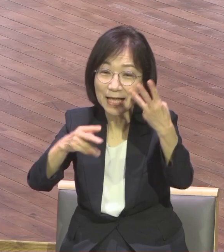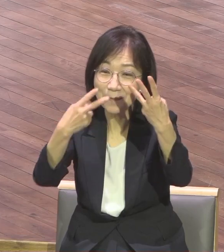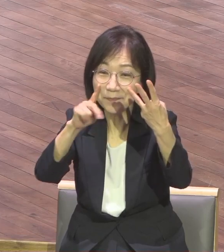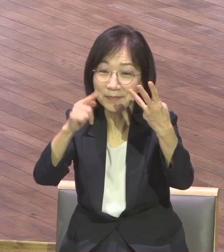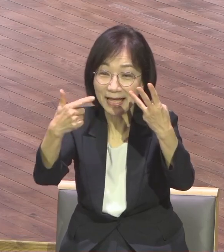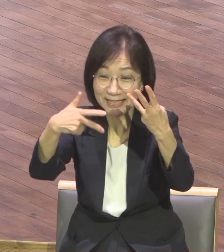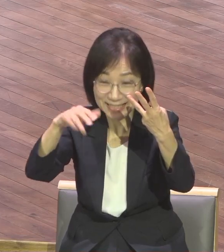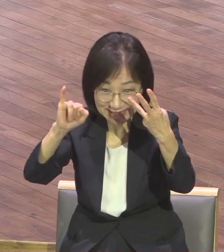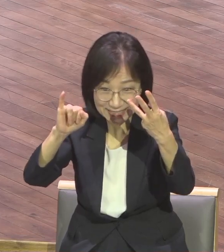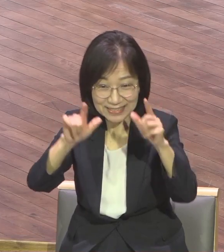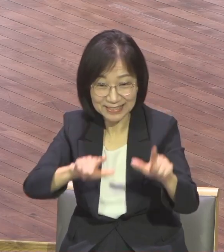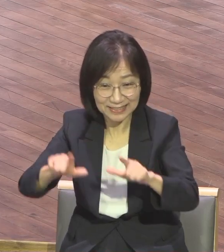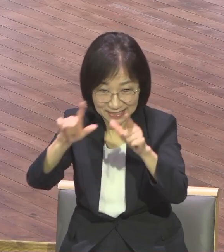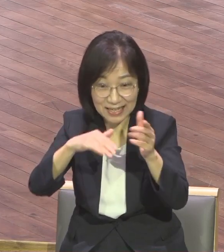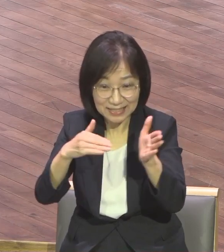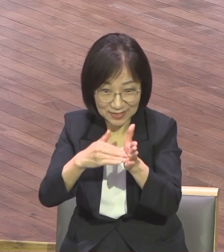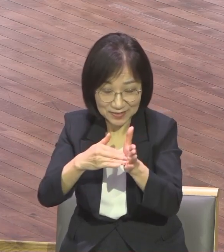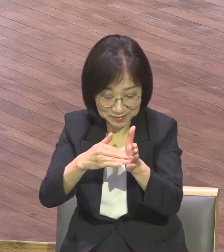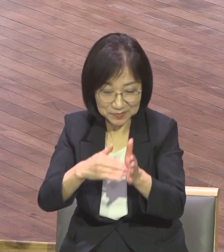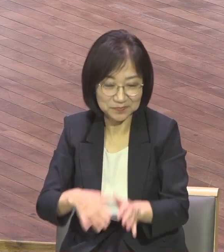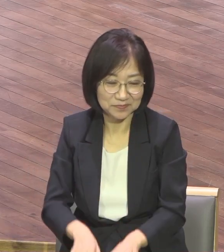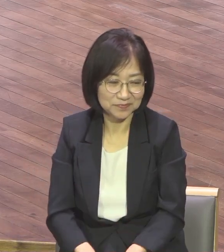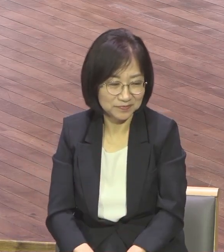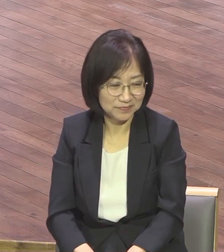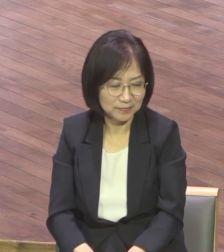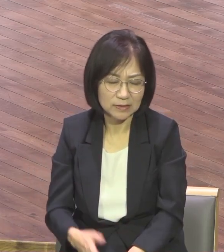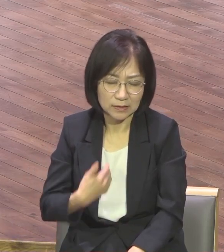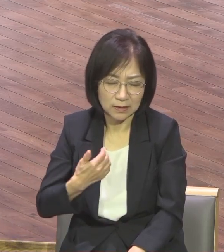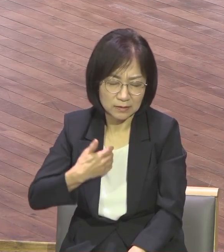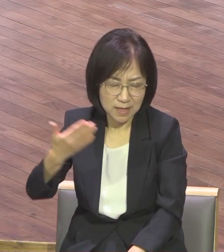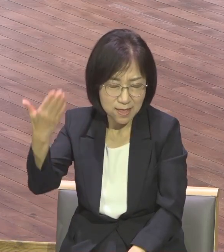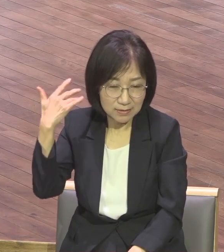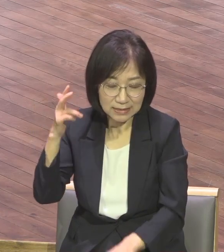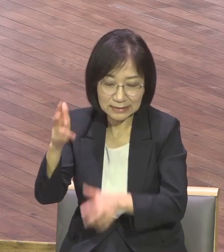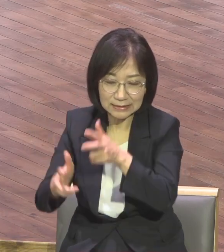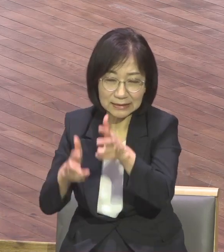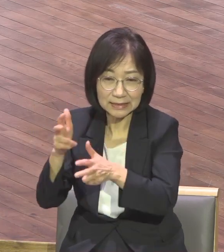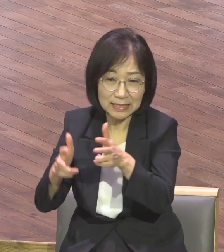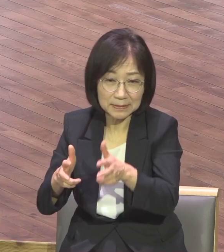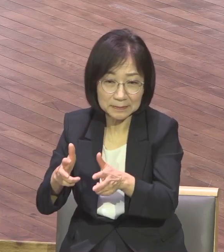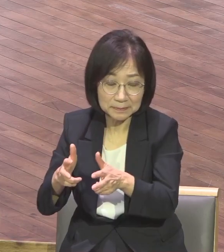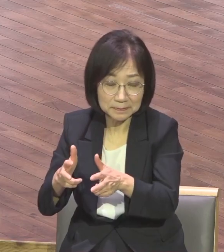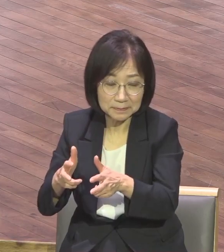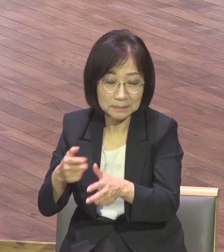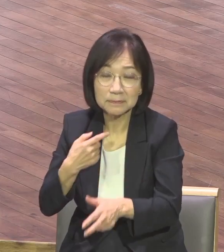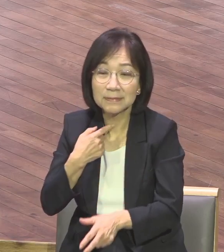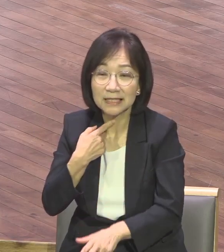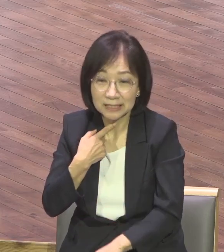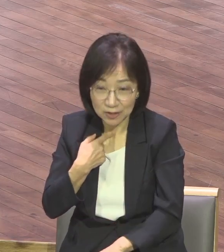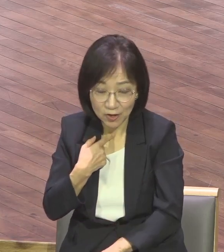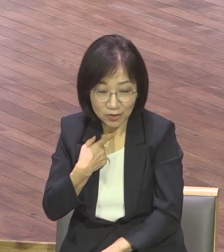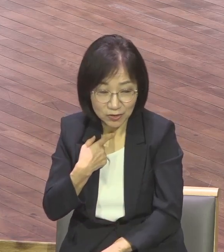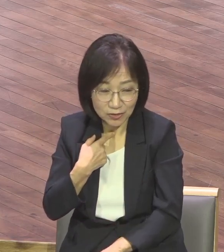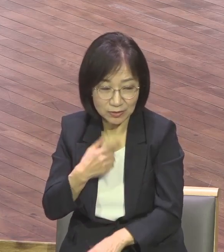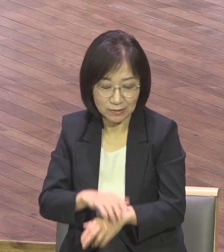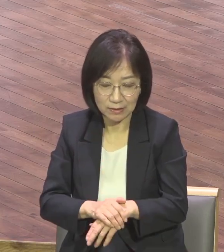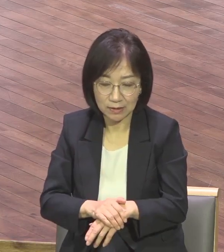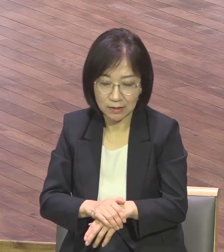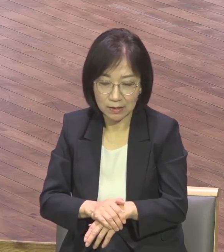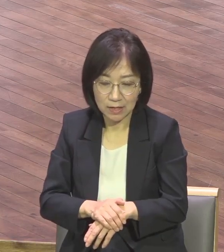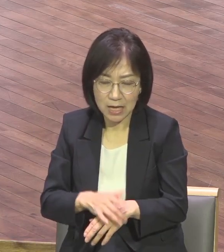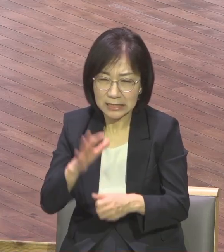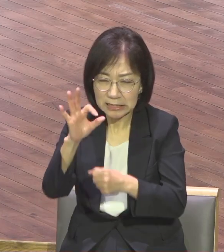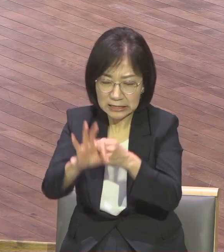용서하세요. 저는 사업했던 사람이라 생활비가 올라왔어요. 10년 동안 10원도 돈 받은 적이